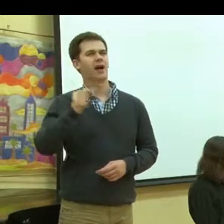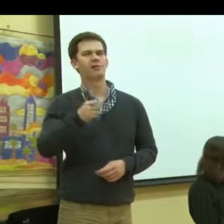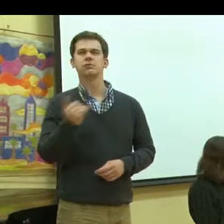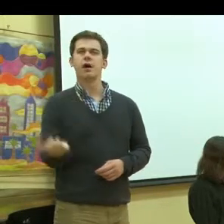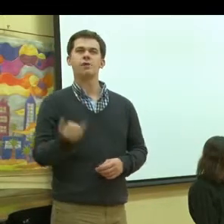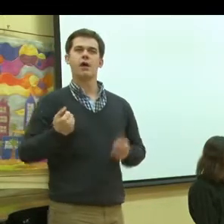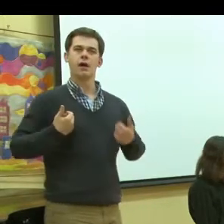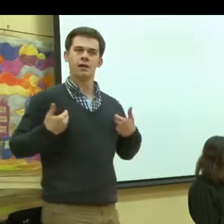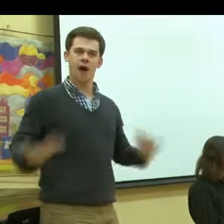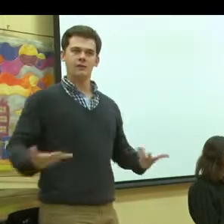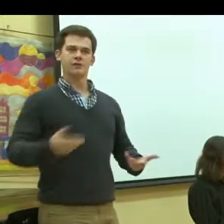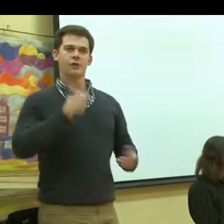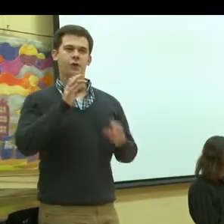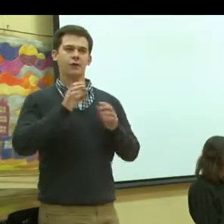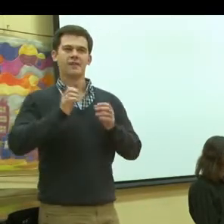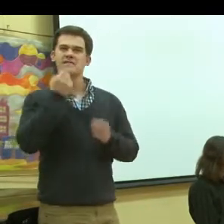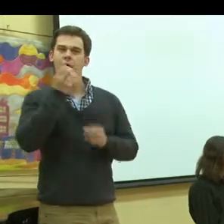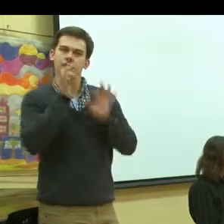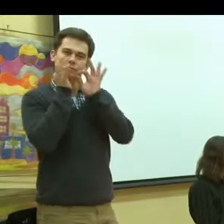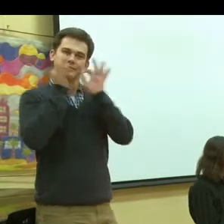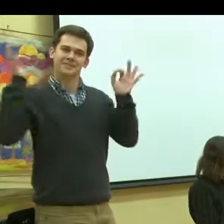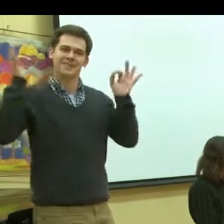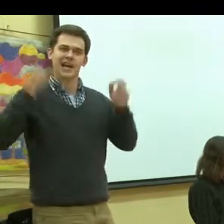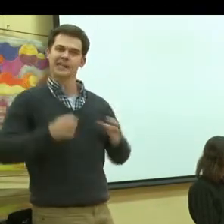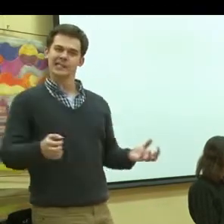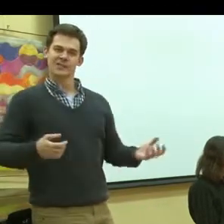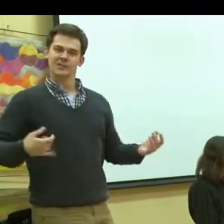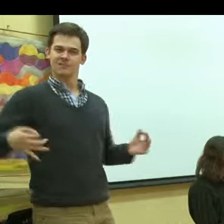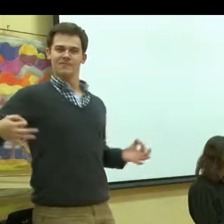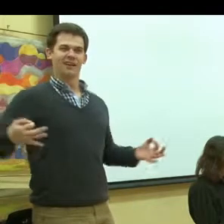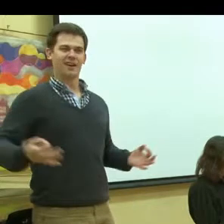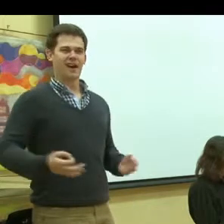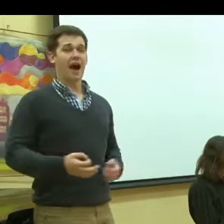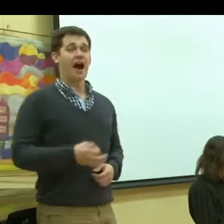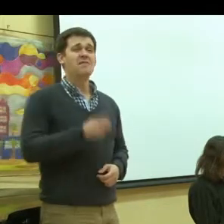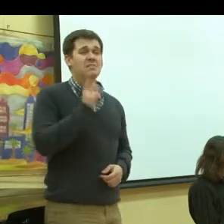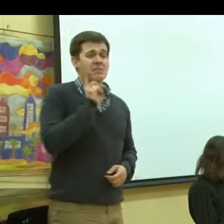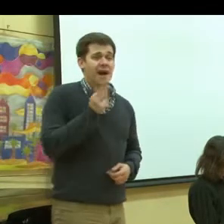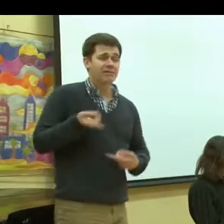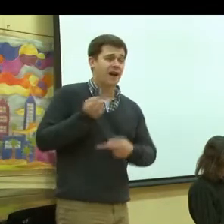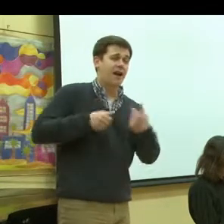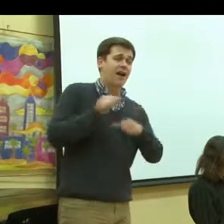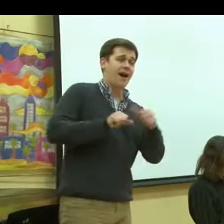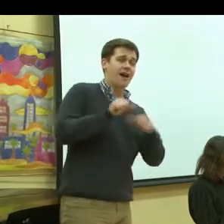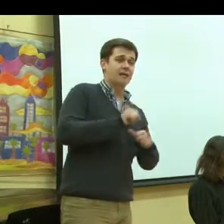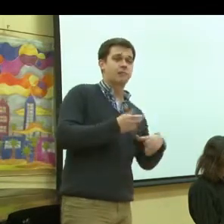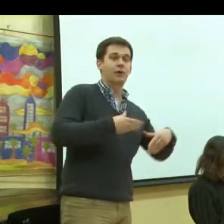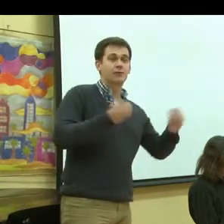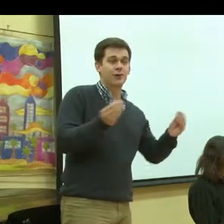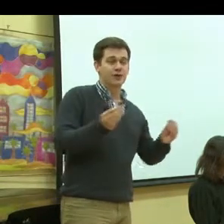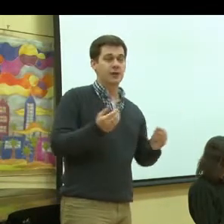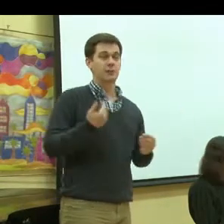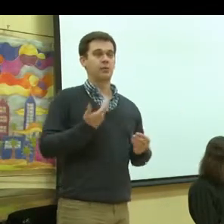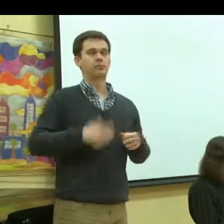se bailaba, por ejemplo, en pisos que eran de madera muy rústica o tierra. A tak naprawdę na początku, no to te powierzchnie, po